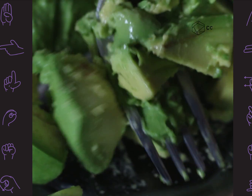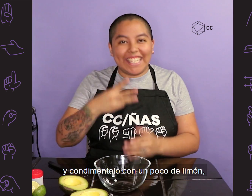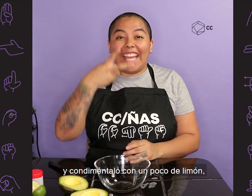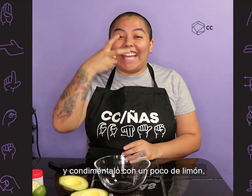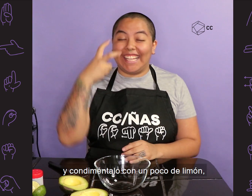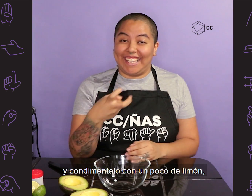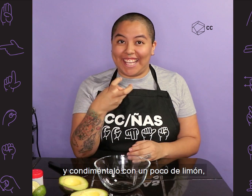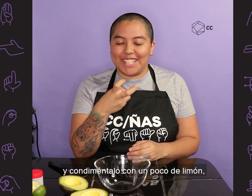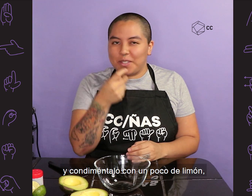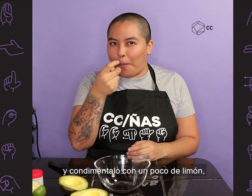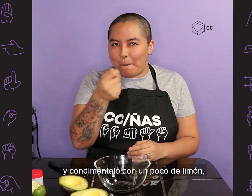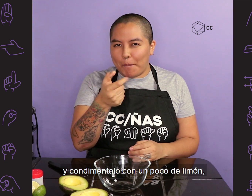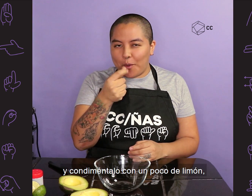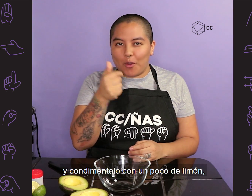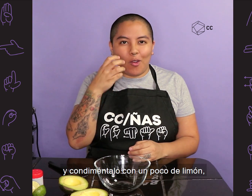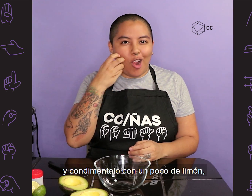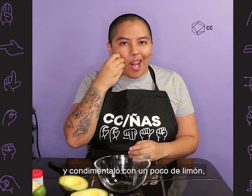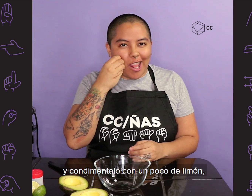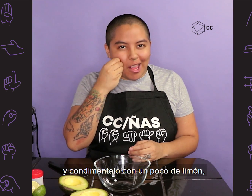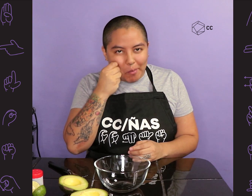y condiméntalo con un poco de limón.